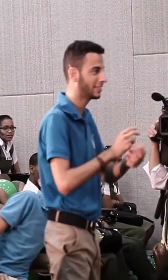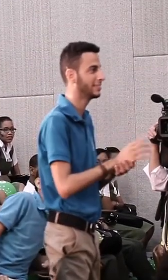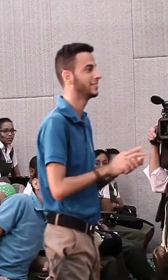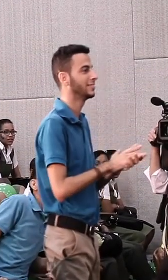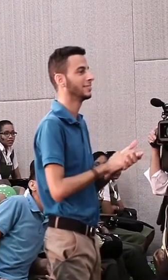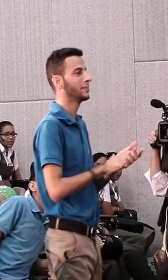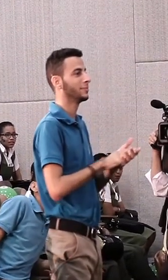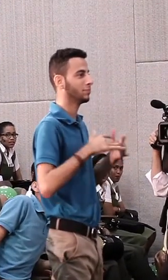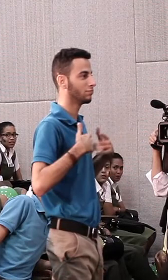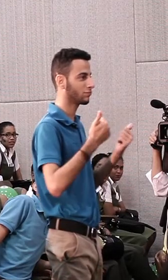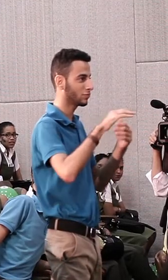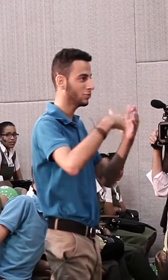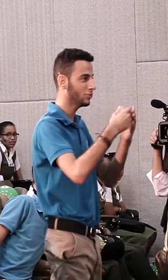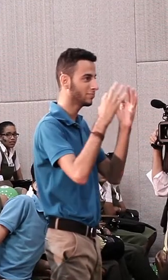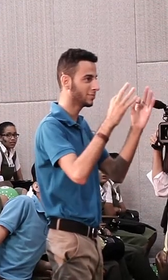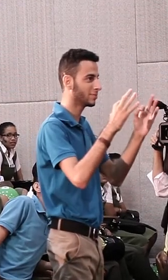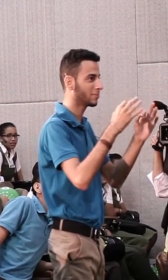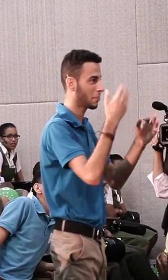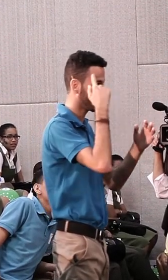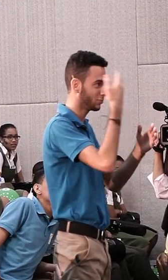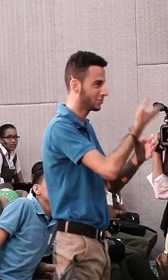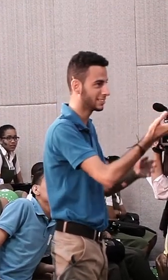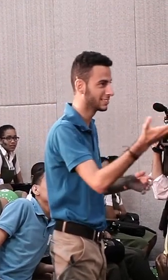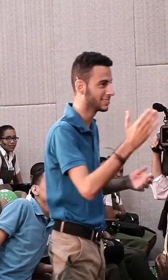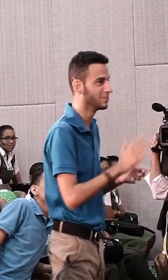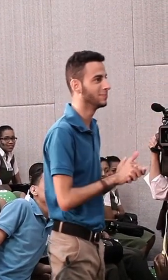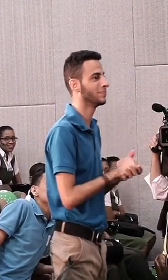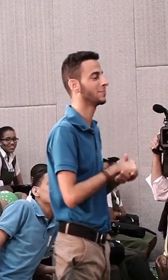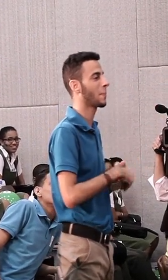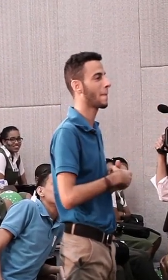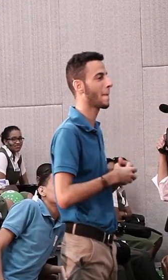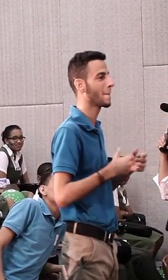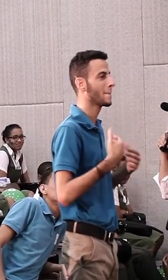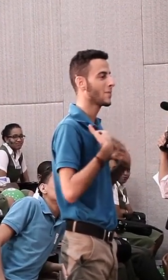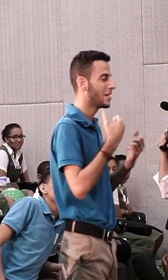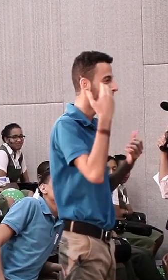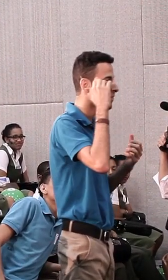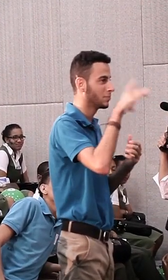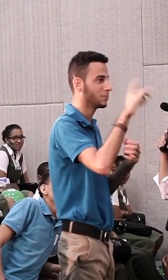buenas tardes espero que todos se encuentren bien todos ustedes